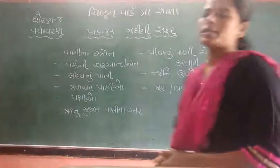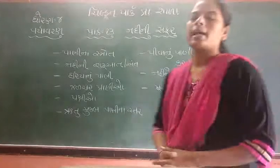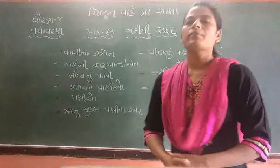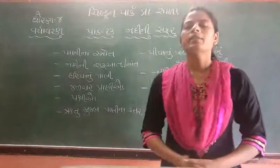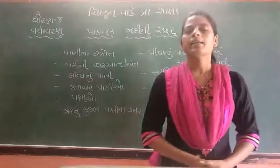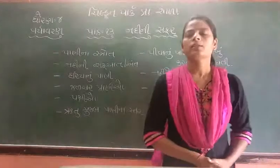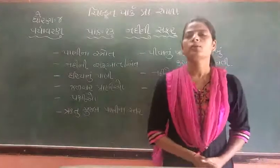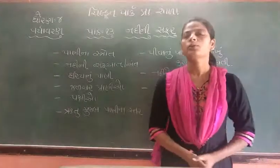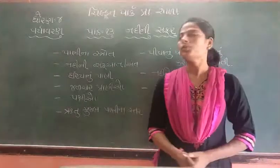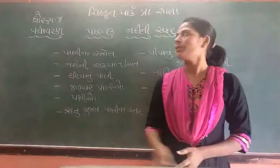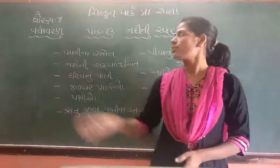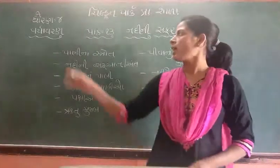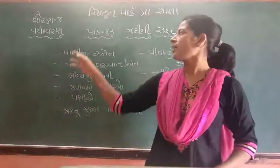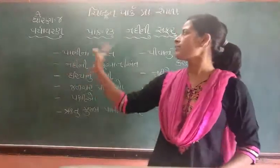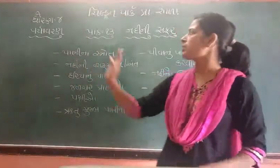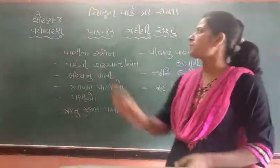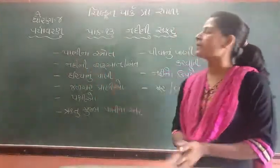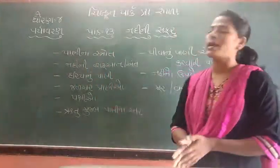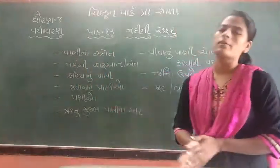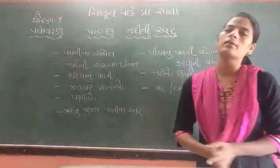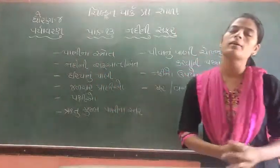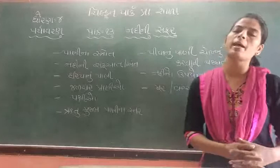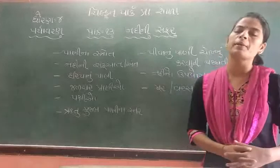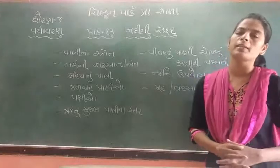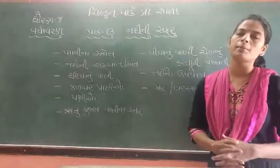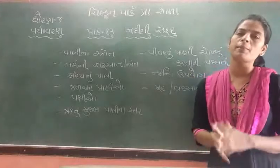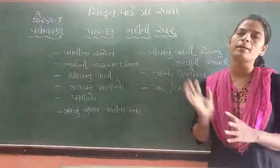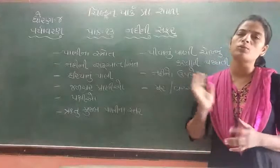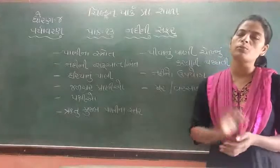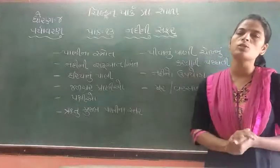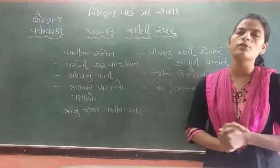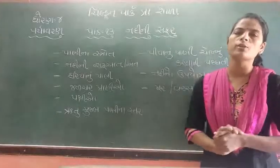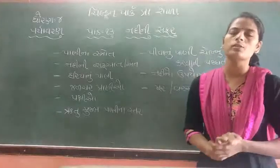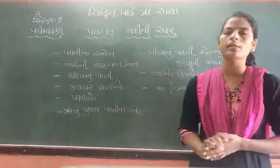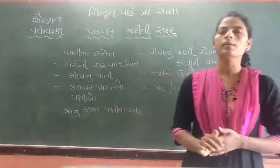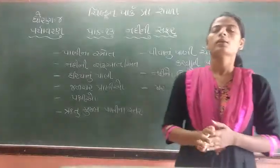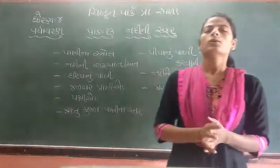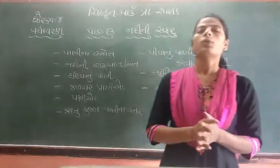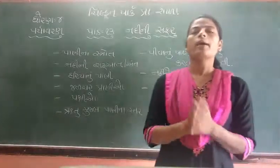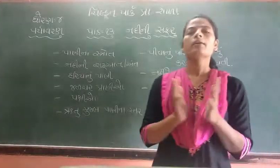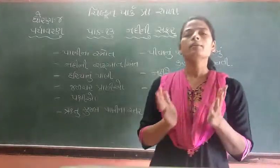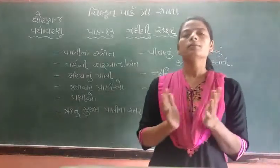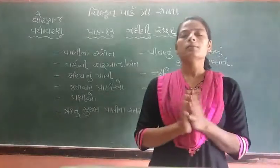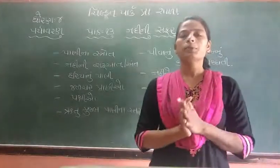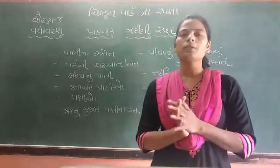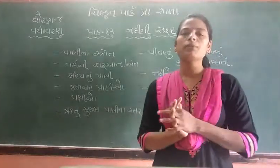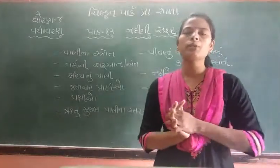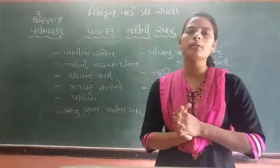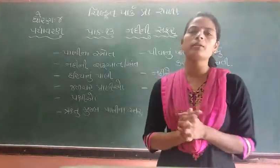नमस्कार विद्यार्थियों, धोरण चार विषय पर्यावरण अने आपणा 13मा पाठनो बीजो वीडियो छे। तो आगळ प्रथम वीडियो नी अंदर